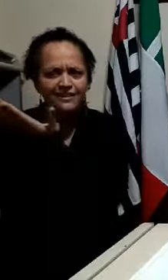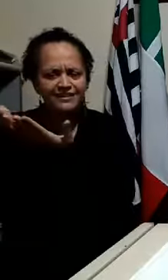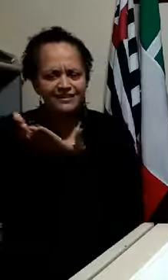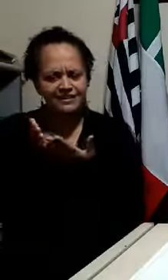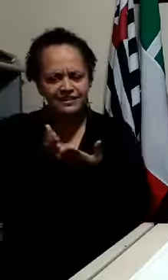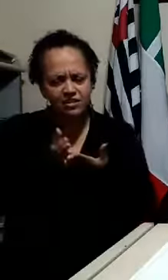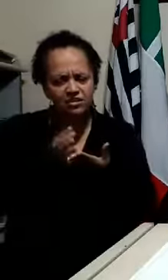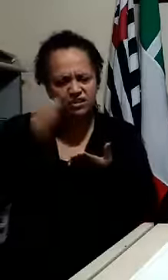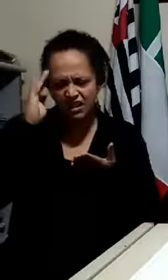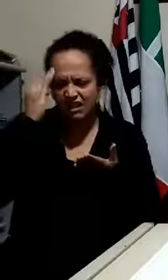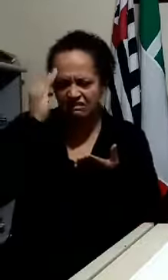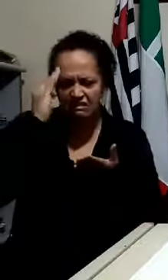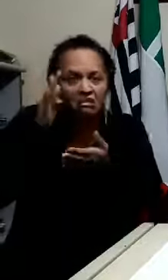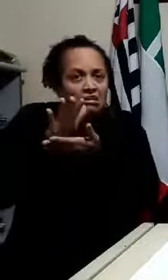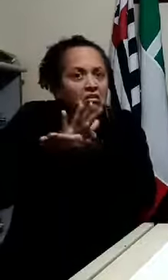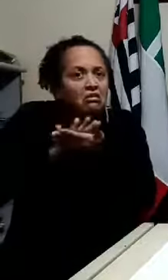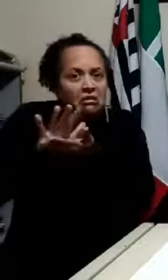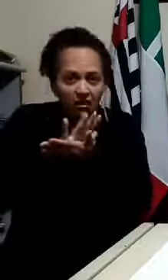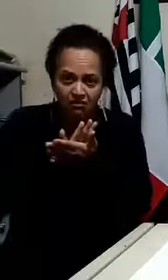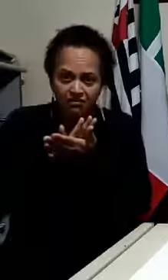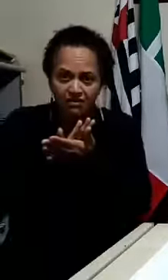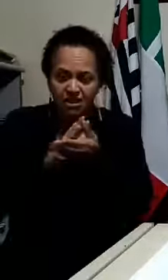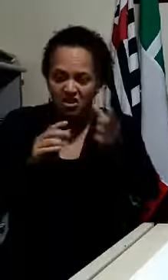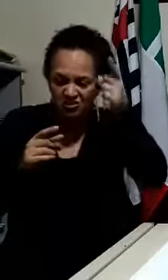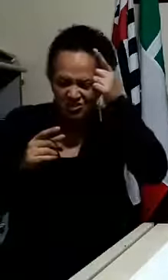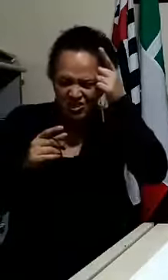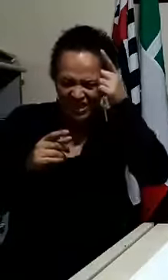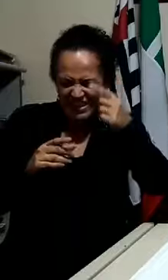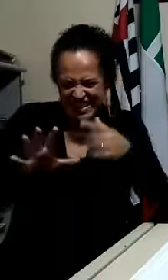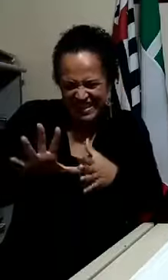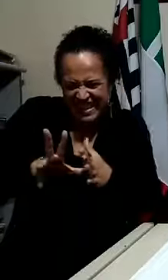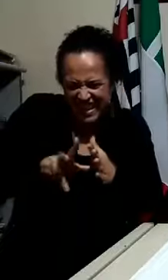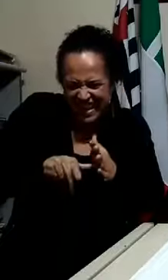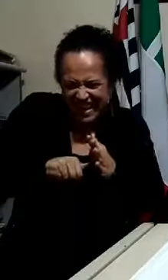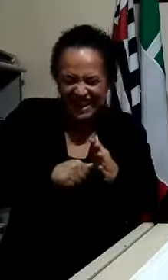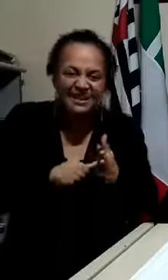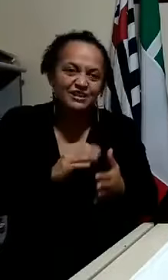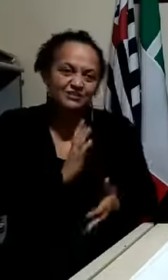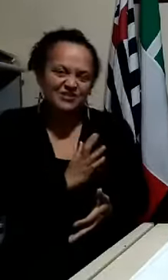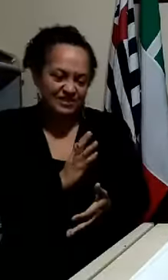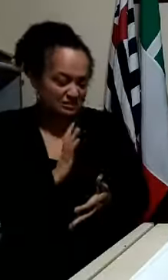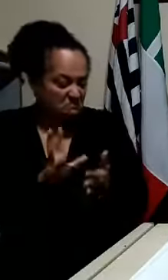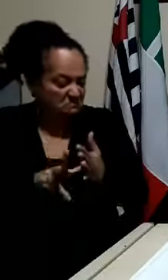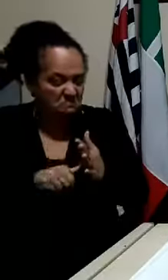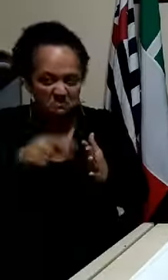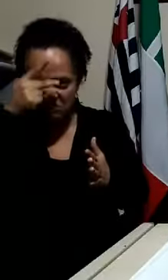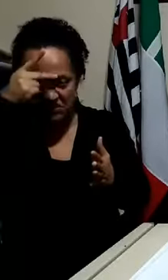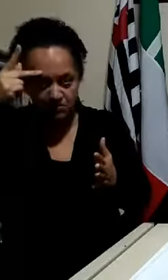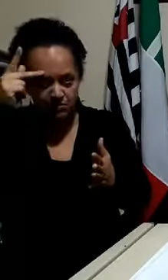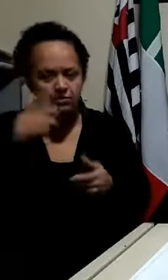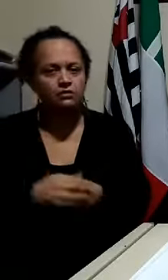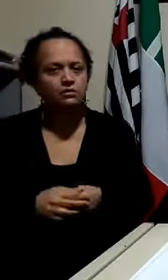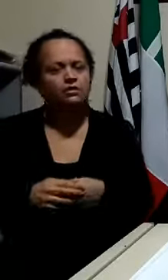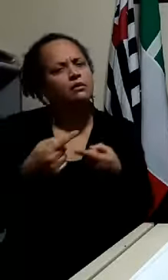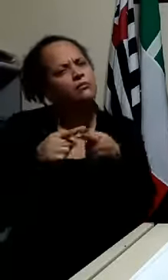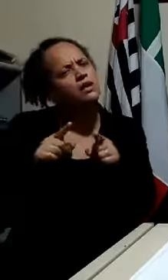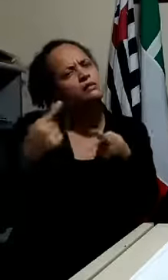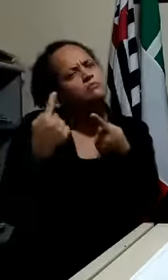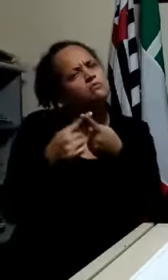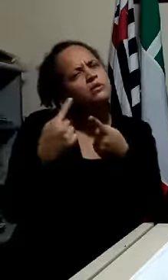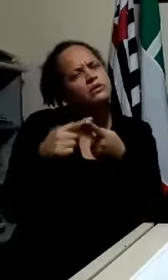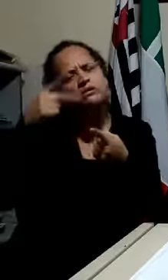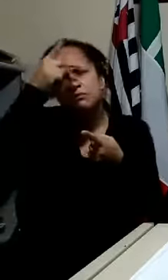então vem Satanás e rouba a palavra do coração. E por que a pessoa não compreendeu?